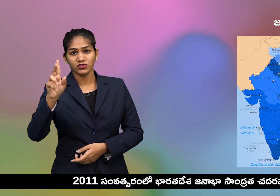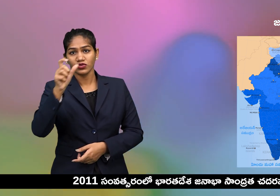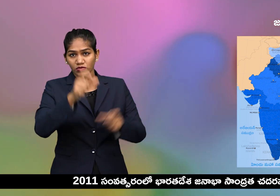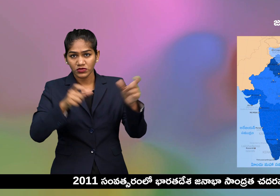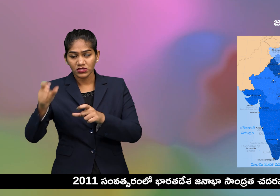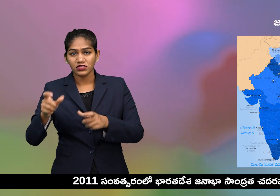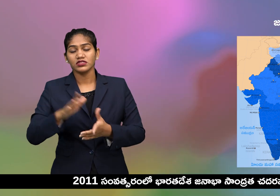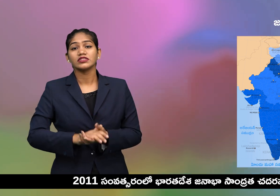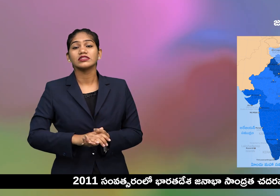382 మంది.